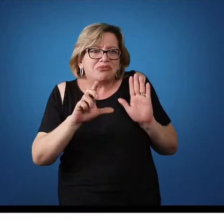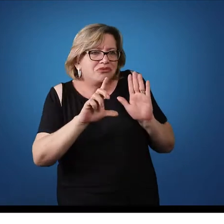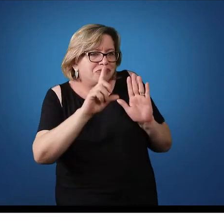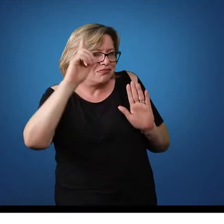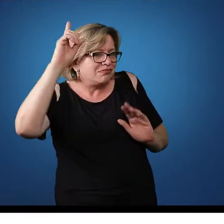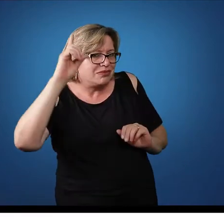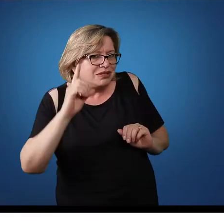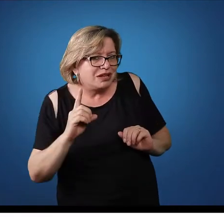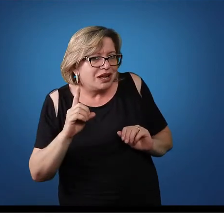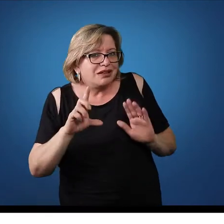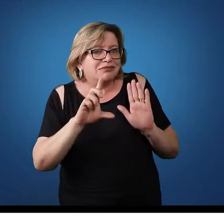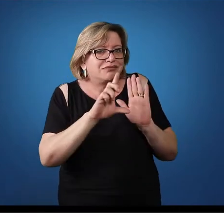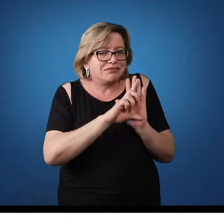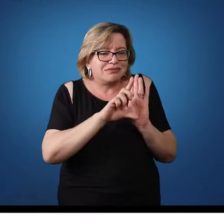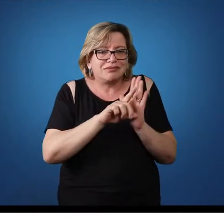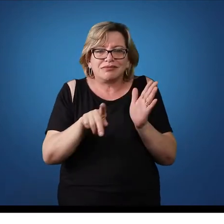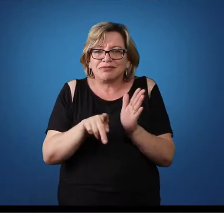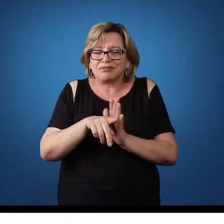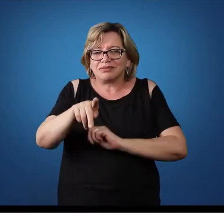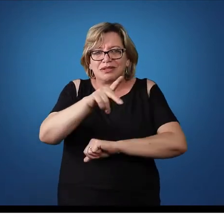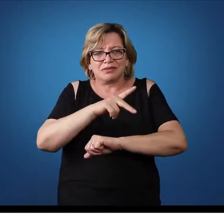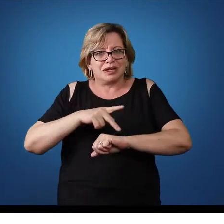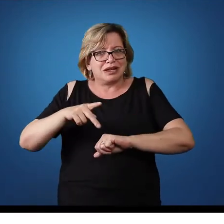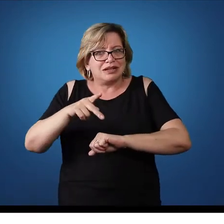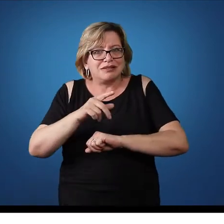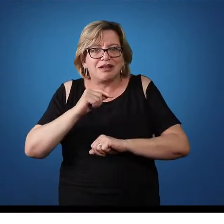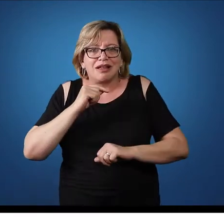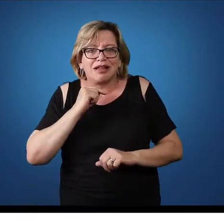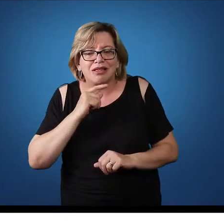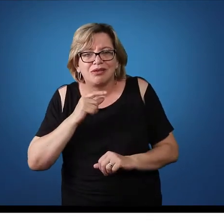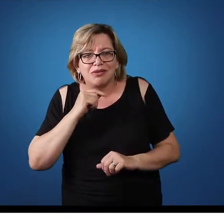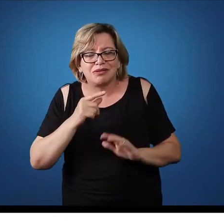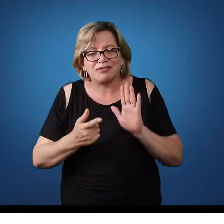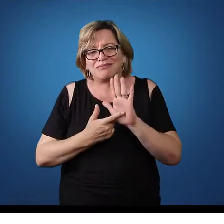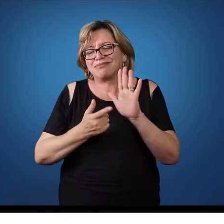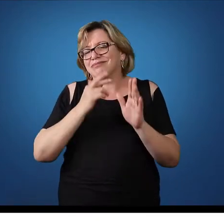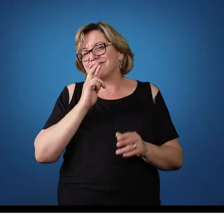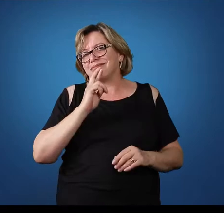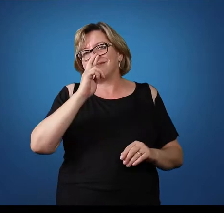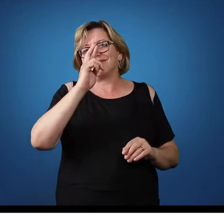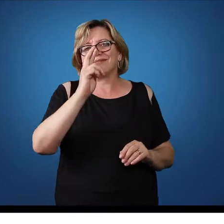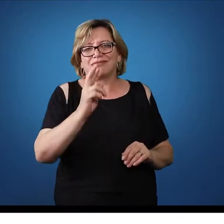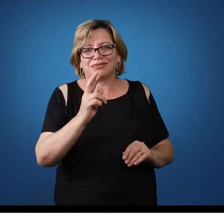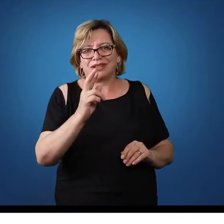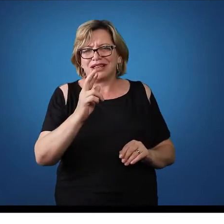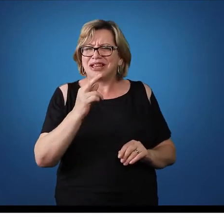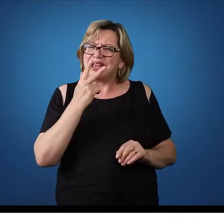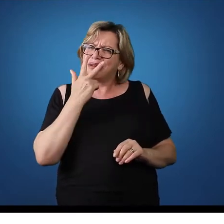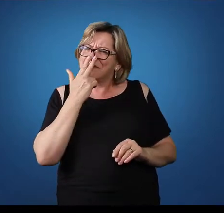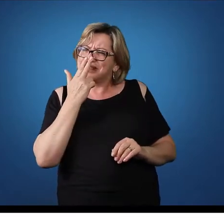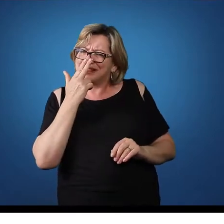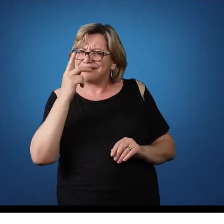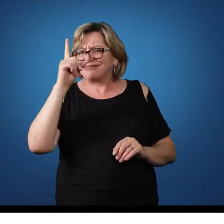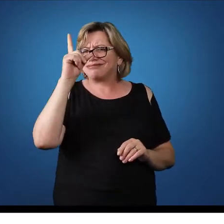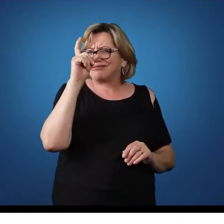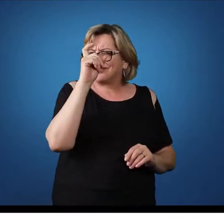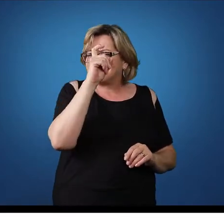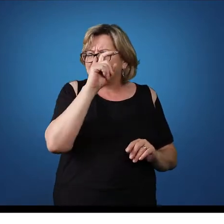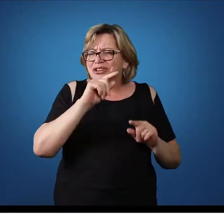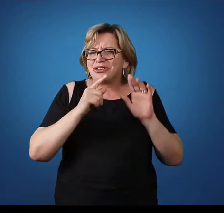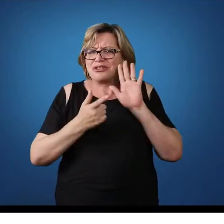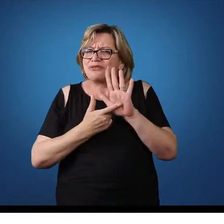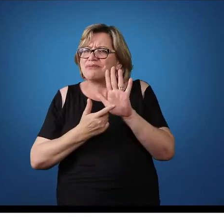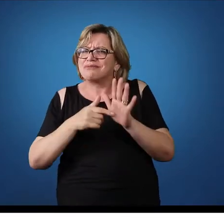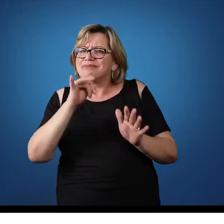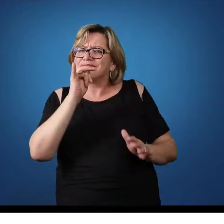direito do Estado em que eu estou inserido, são capazes de me dar a resposta. Eu sei que isso pode parecer um pouquinho difícil, então vamos ver um